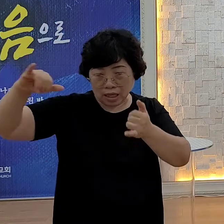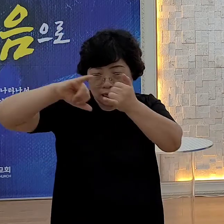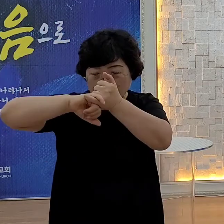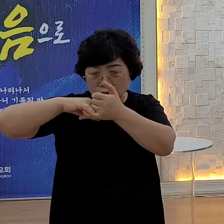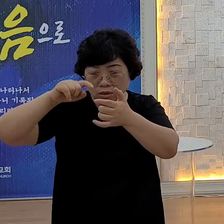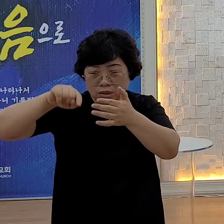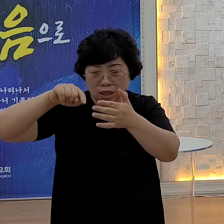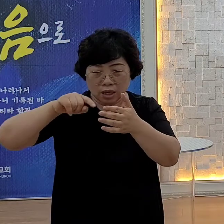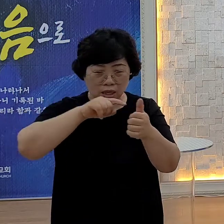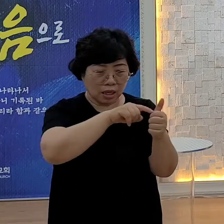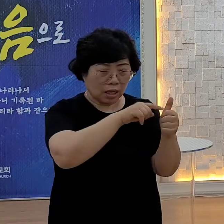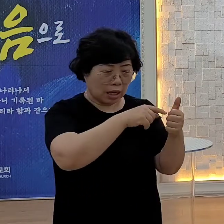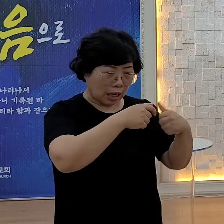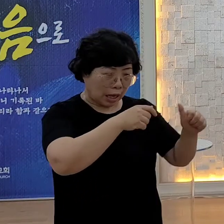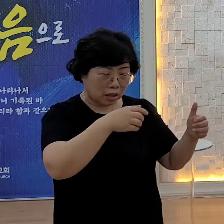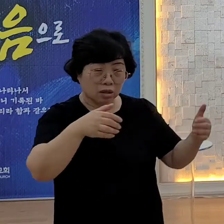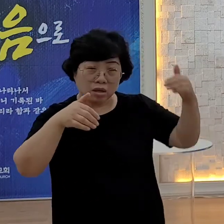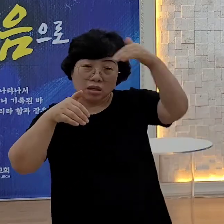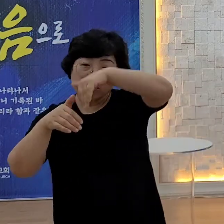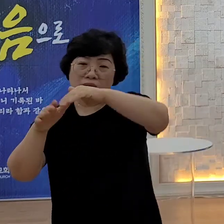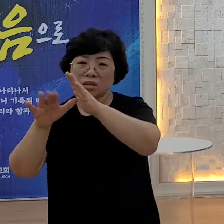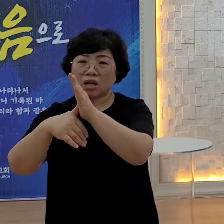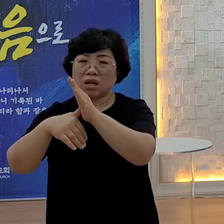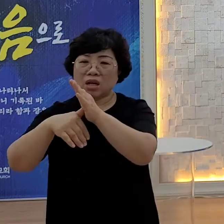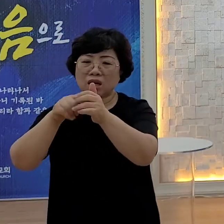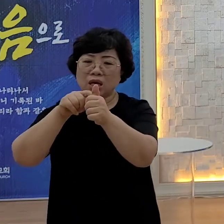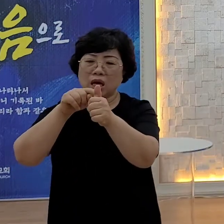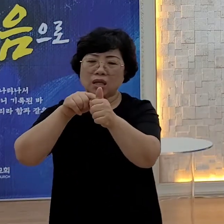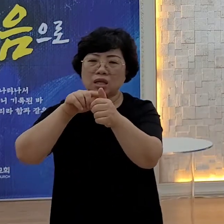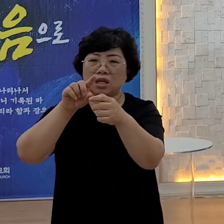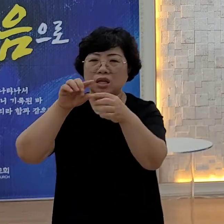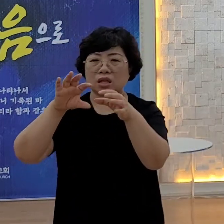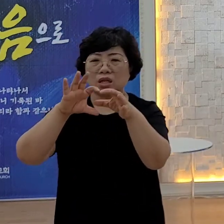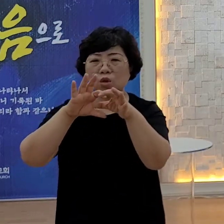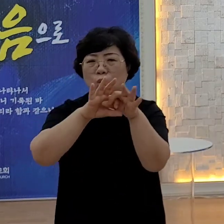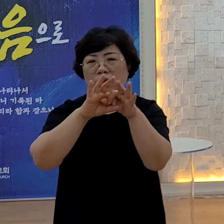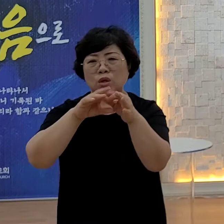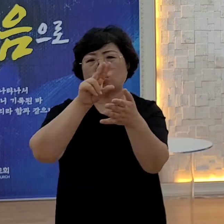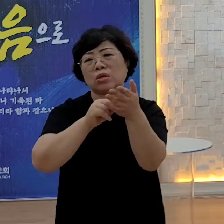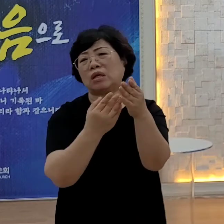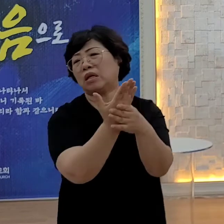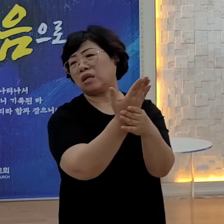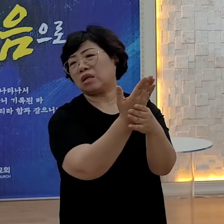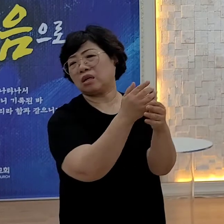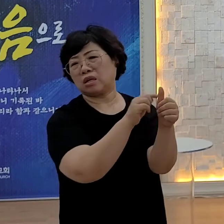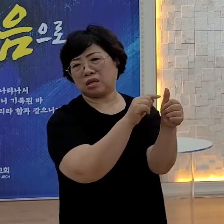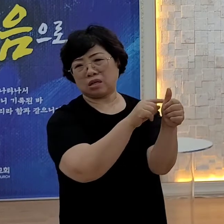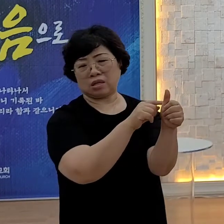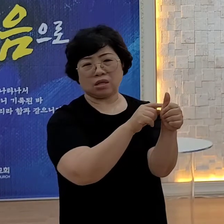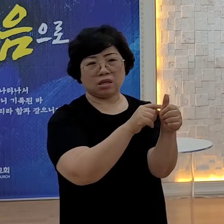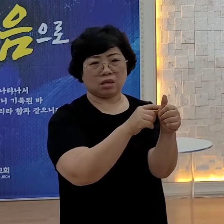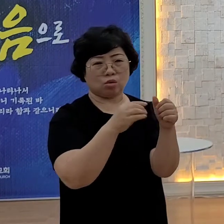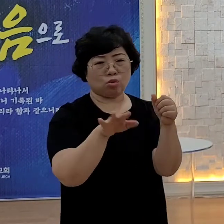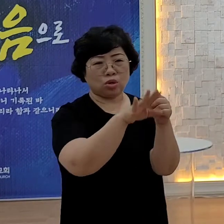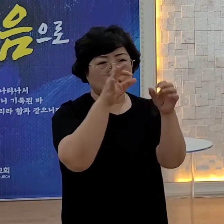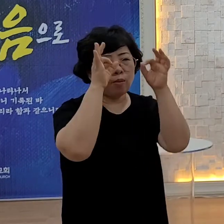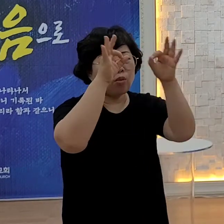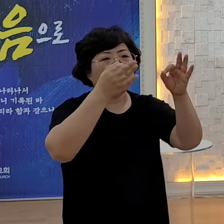역효과가 나더라라는 사실을 우리에게 보여주는 대표적인 사례가 바로 이 이스마엘이라는 존재였다는